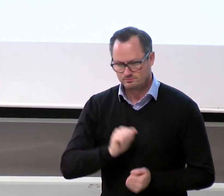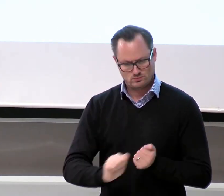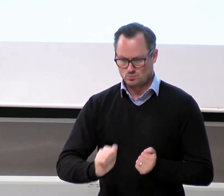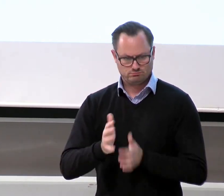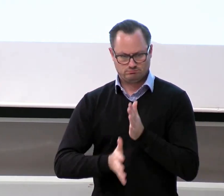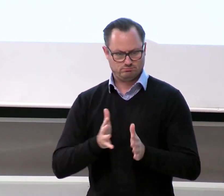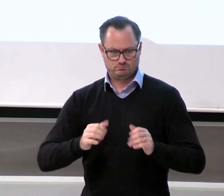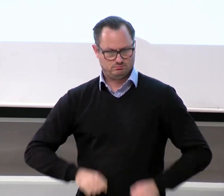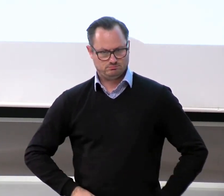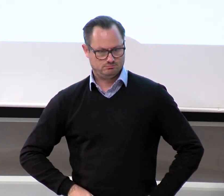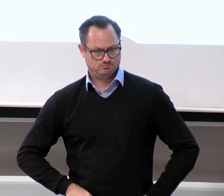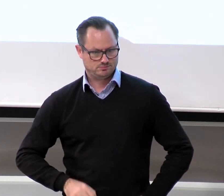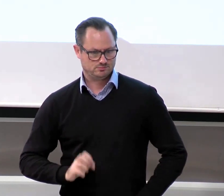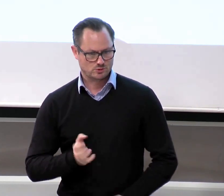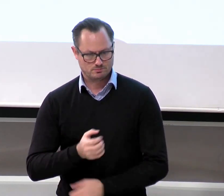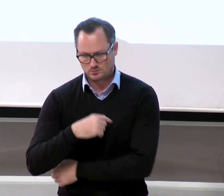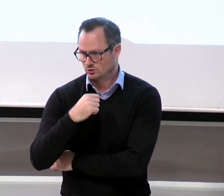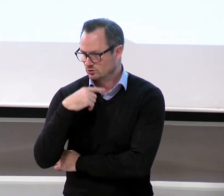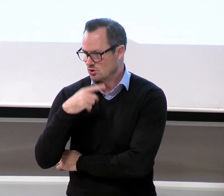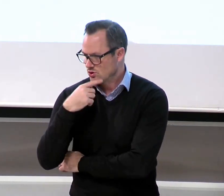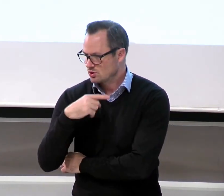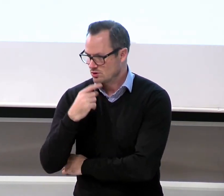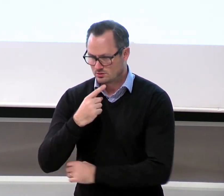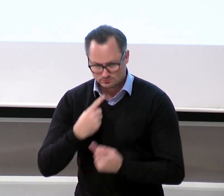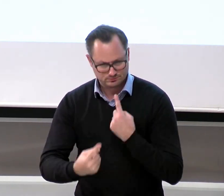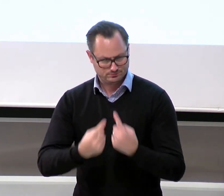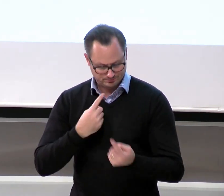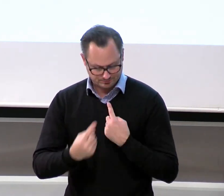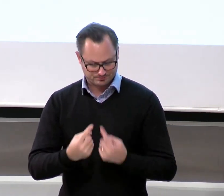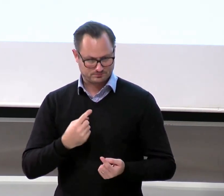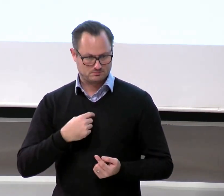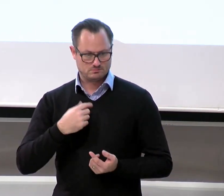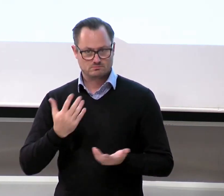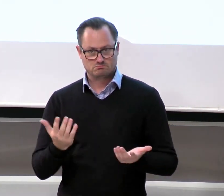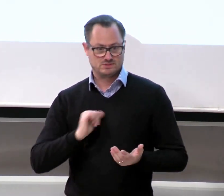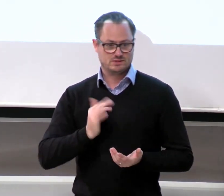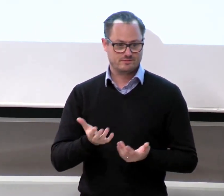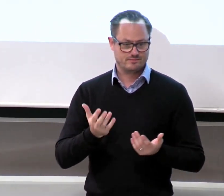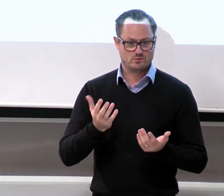de döva barnen måste prata tillbaka. Man fick inte teckna. Utan man var tvungen att prata.